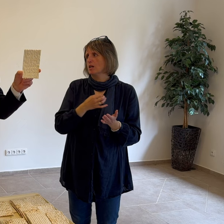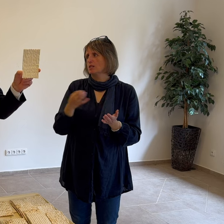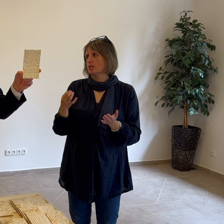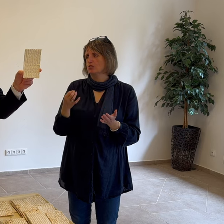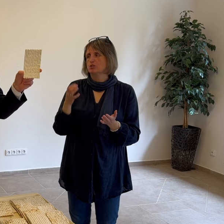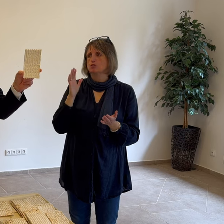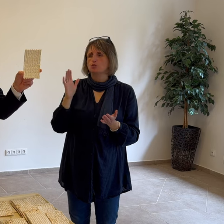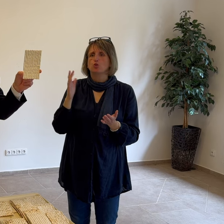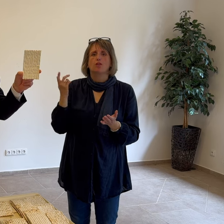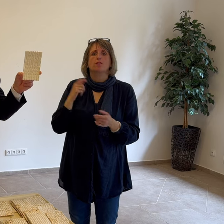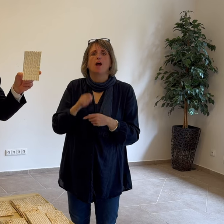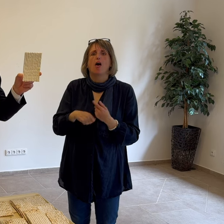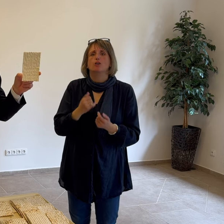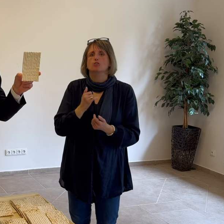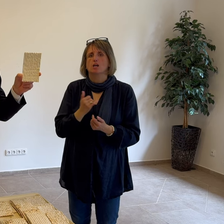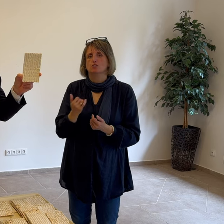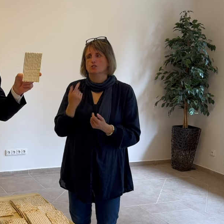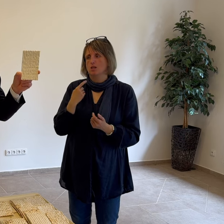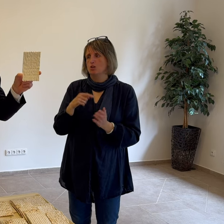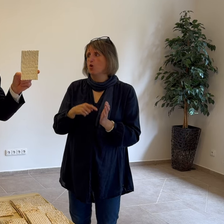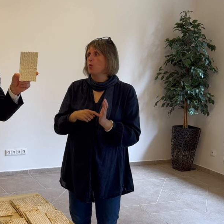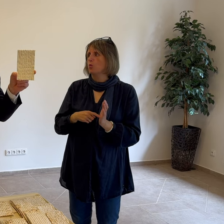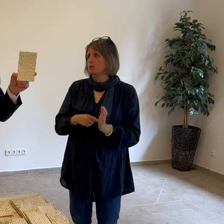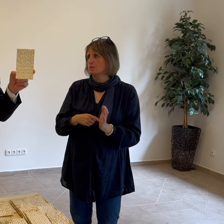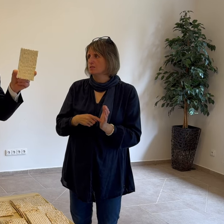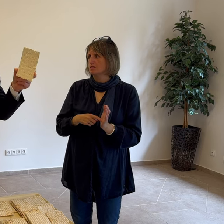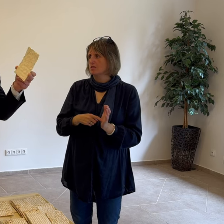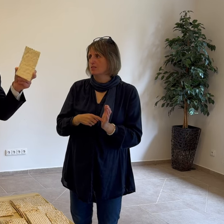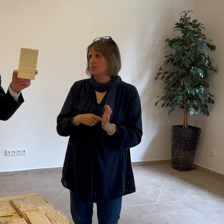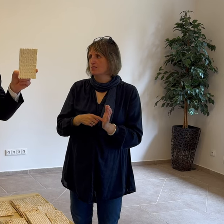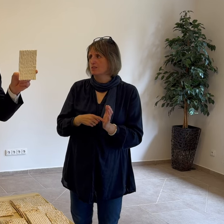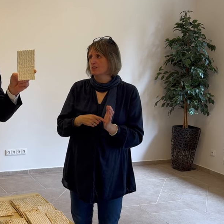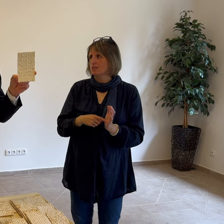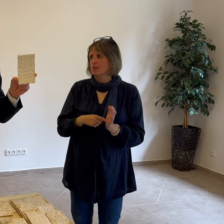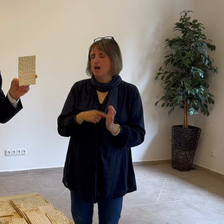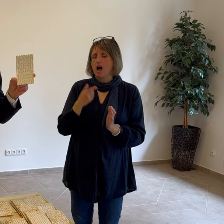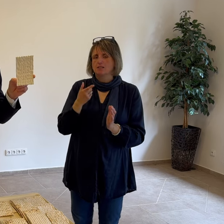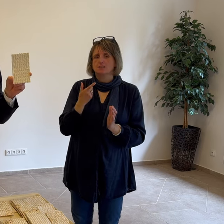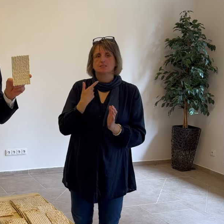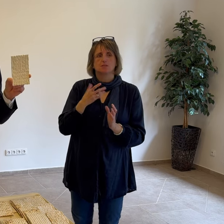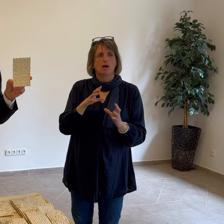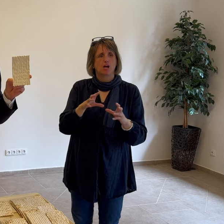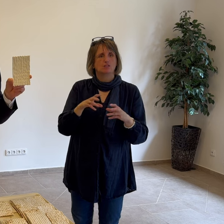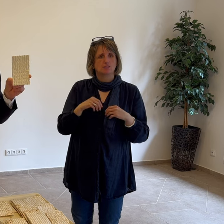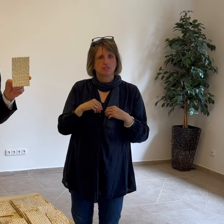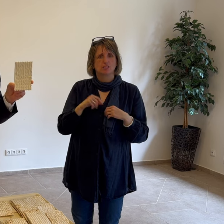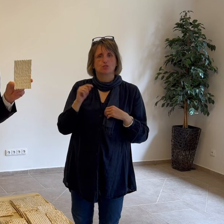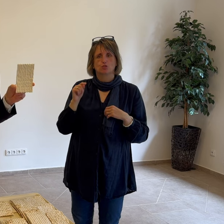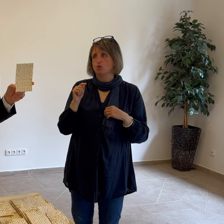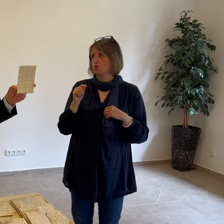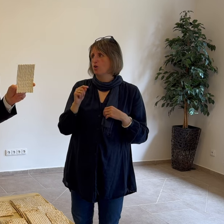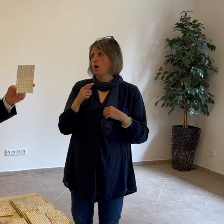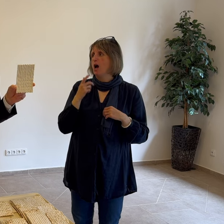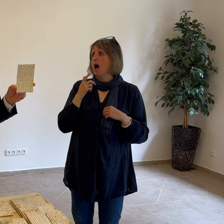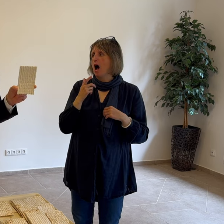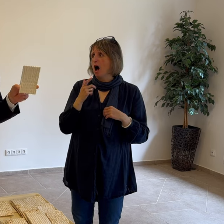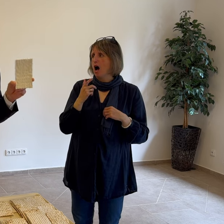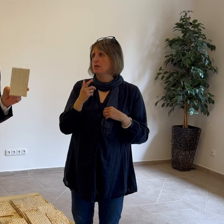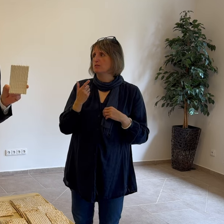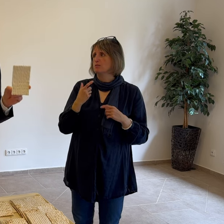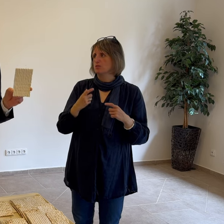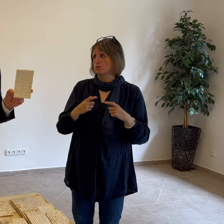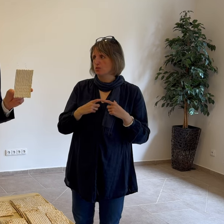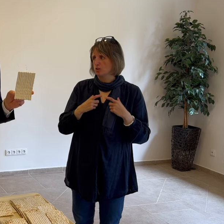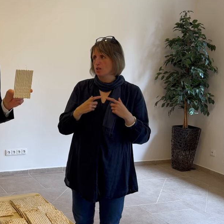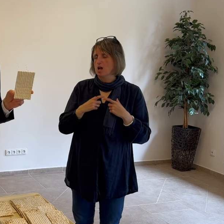jídlo jak máš to přežvýkat jak to máš vzít z toho ty živiny dát to do žaludku a z toho žiješ pokud si